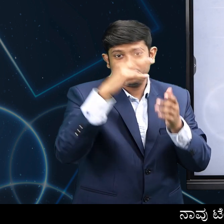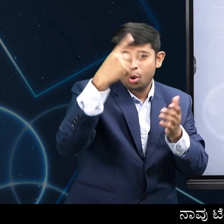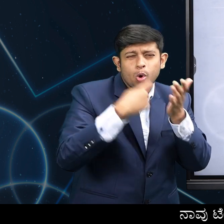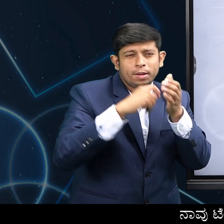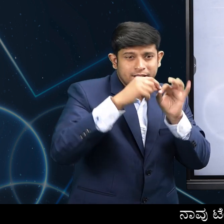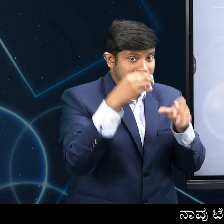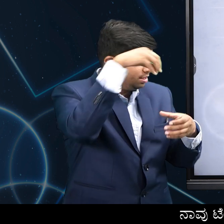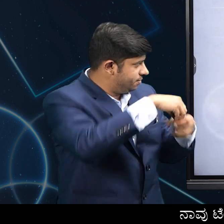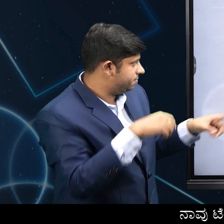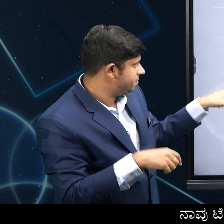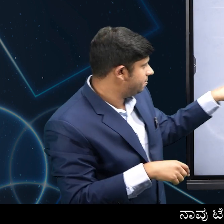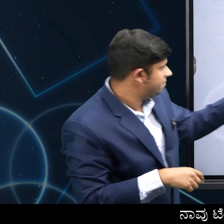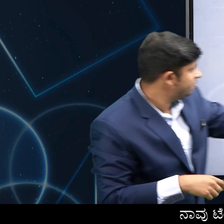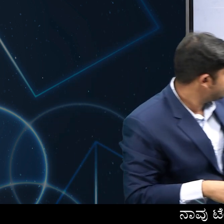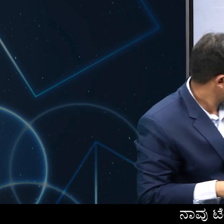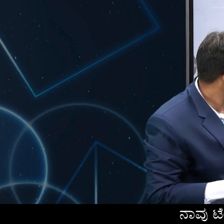ನಾವು ಟೆಂಟ್ನ ಓರೆ ಎತ್ತರವನ್ನ ಕಂಡುಹಿಡಿಯಬಹುದು.